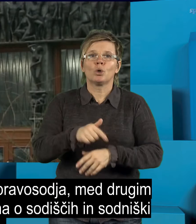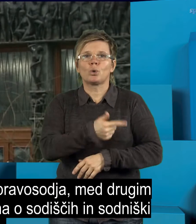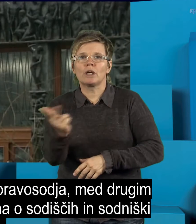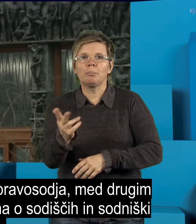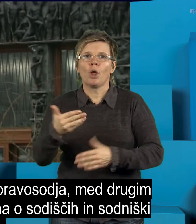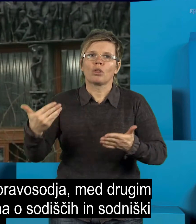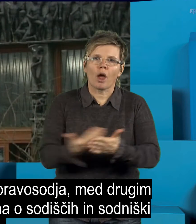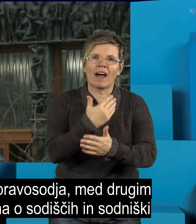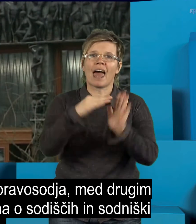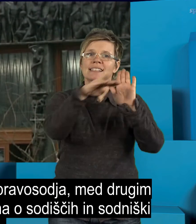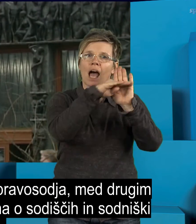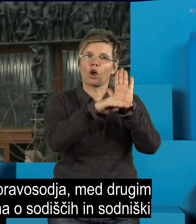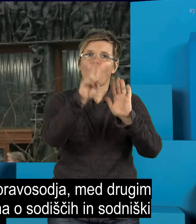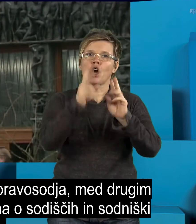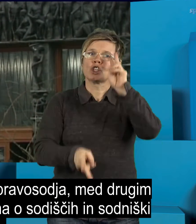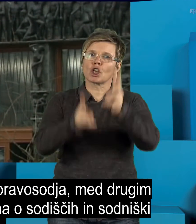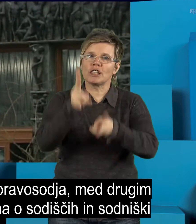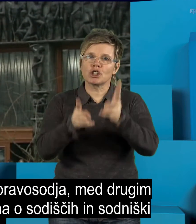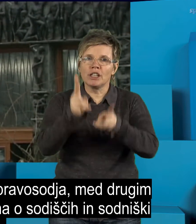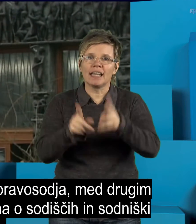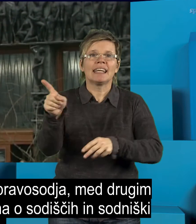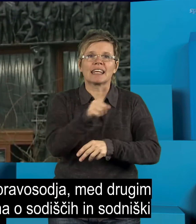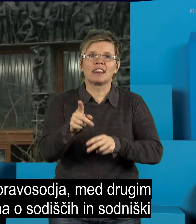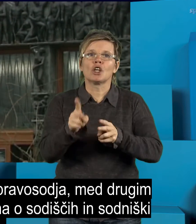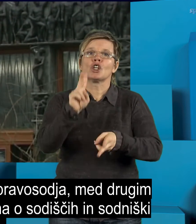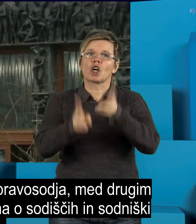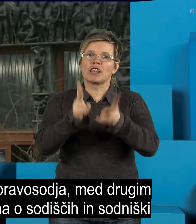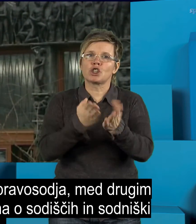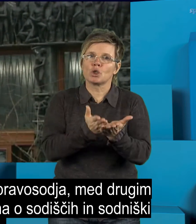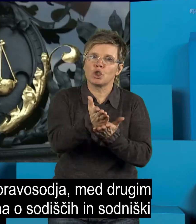in sodniški službi ter novelo zakona o državnem tožilstvu.